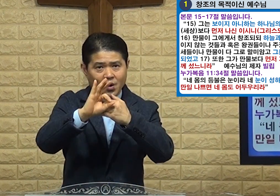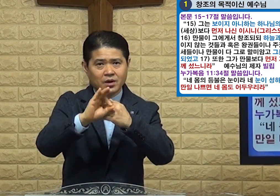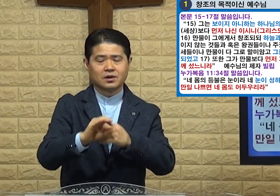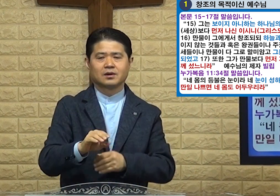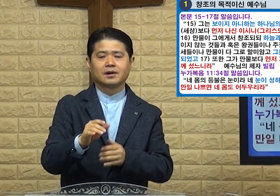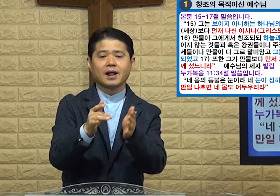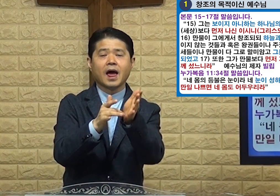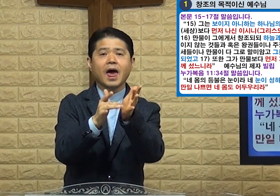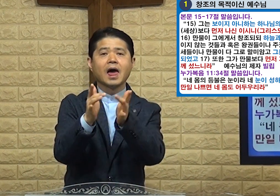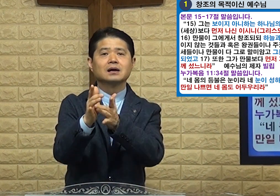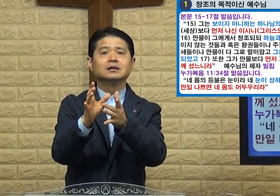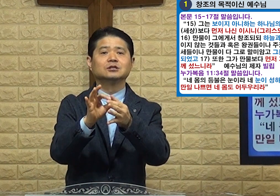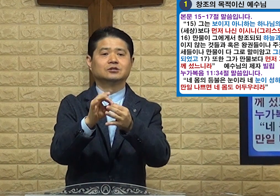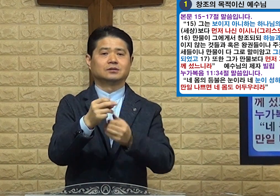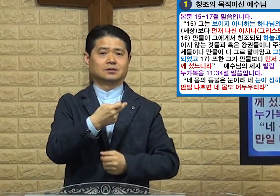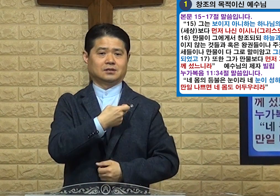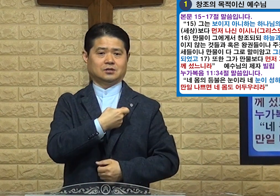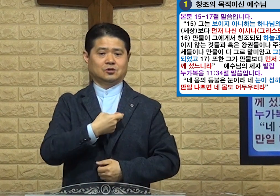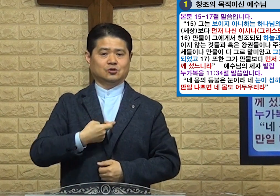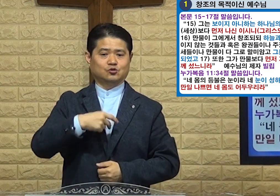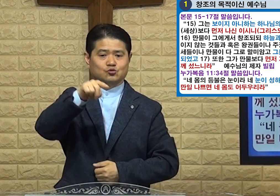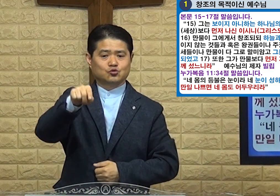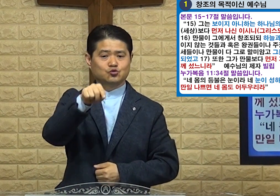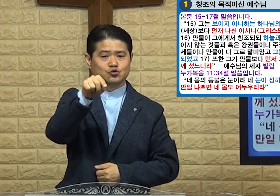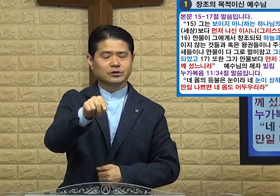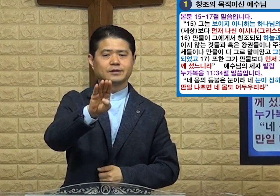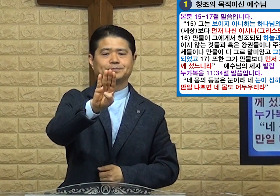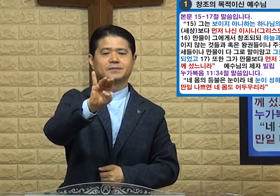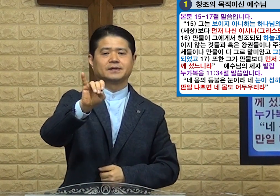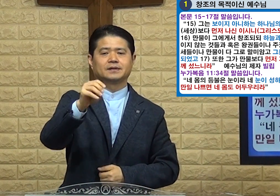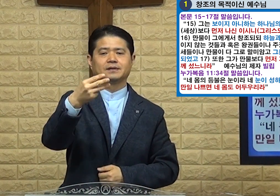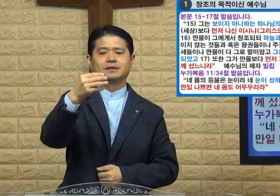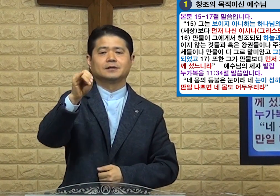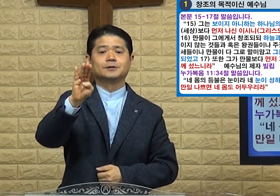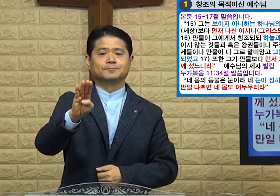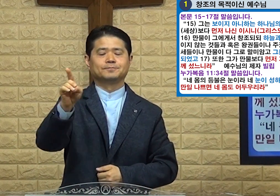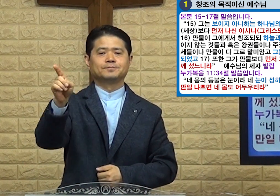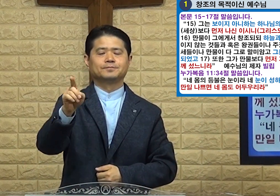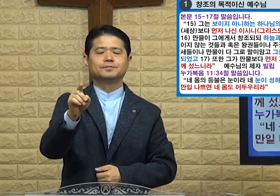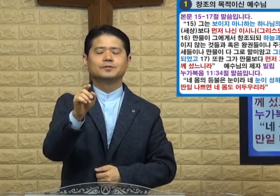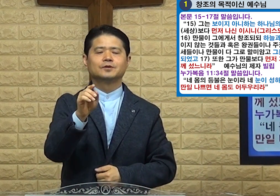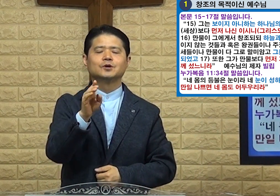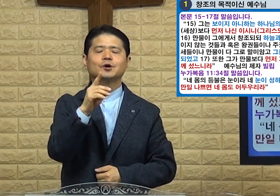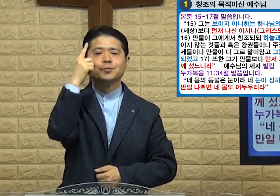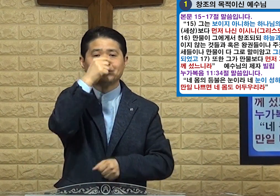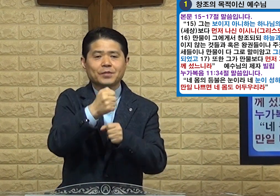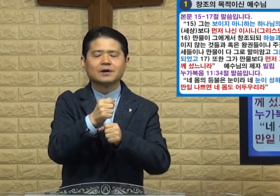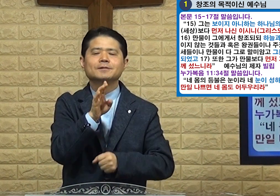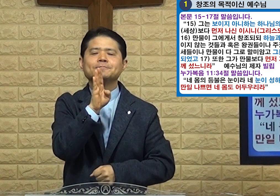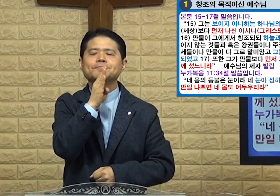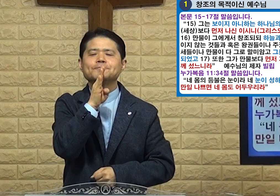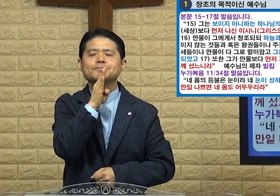이 복음서 4장에 이 예수님의 제자 사복음서 중에 빌립이라는 사람이 있습니다.